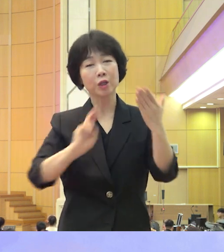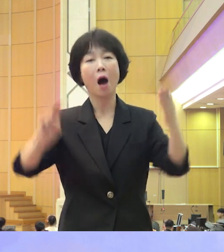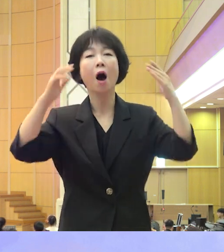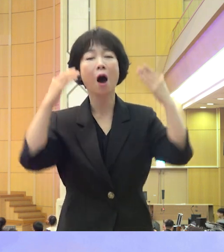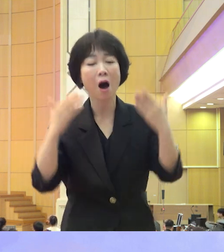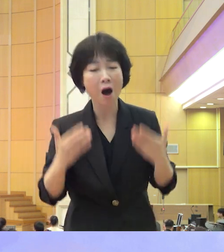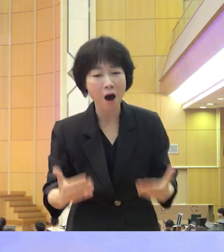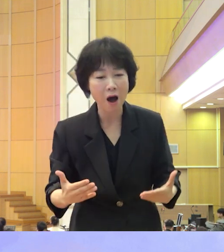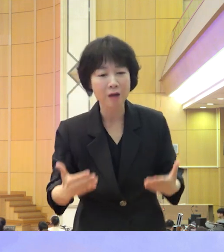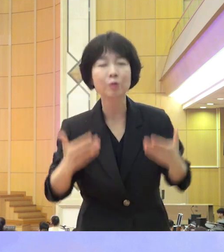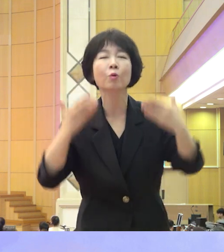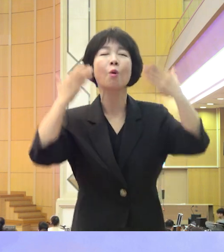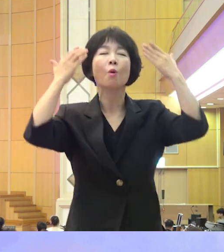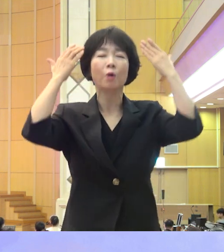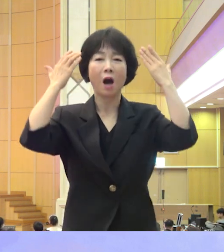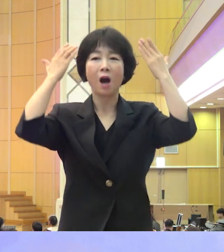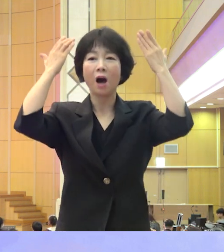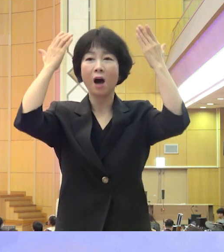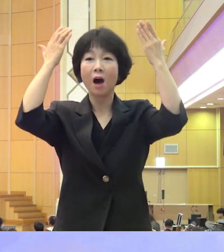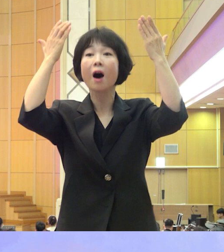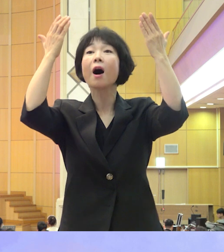주님을